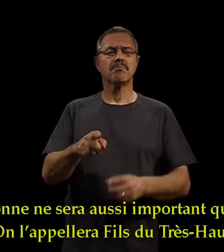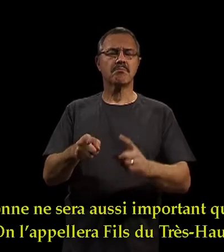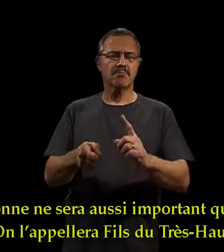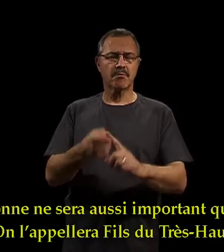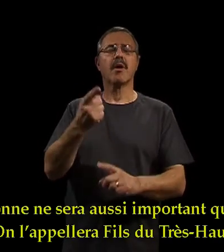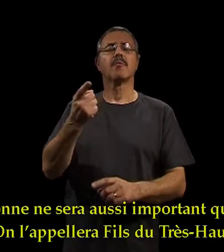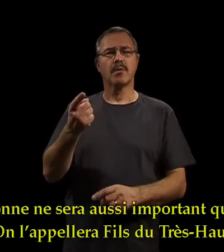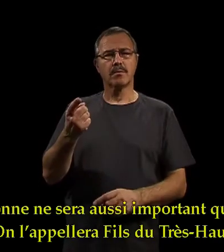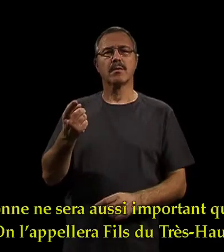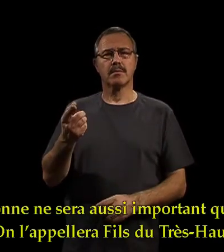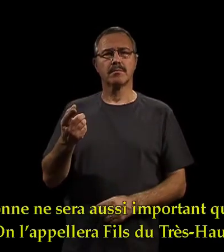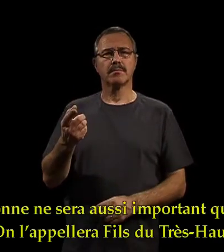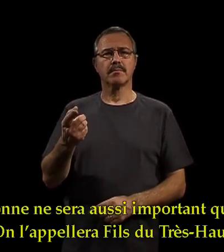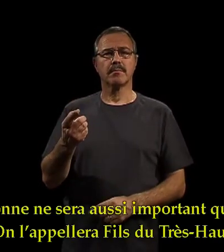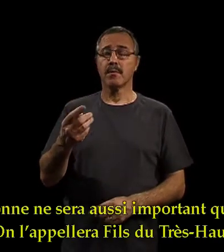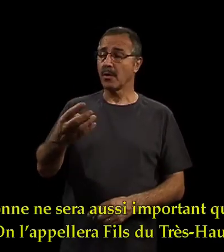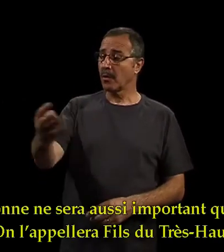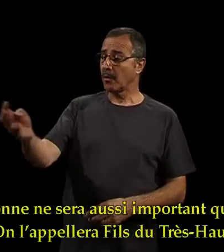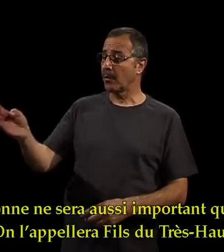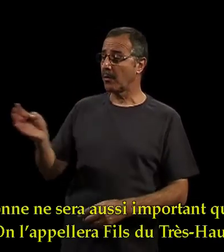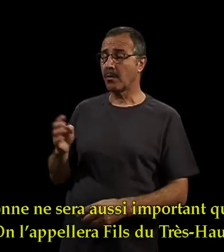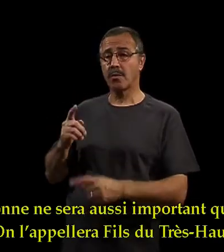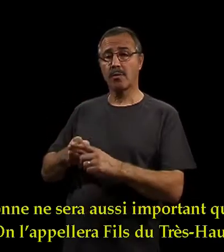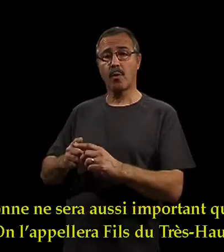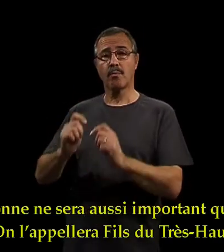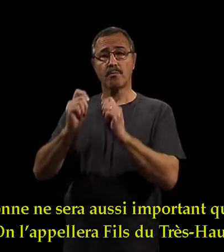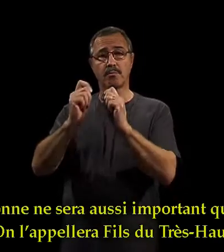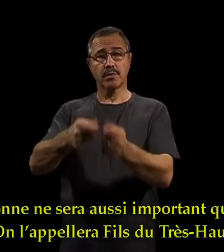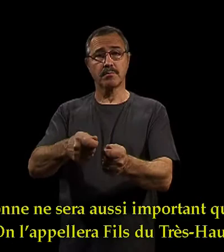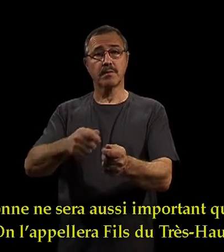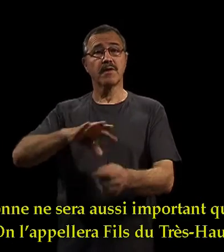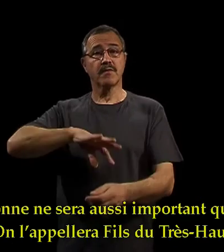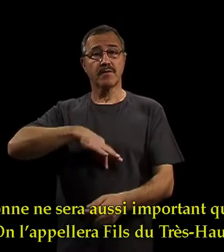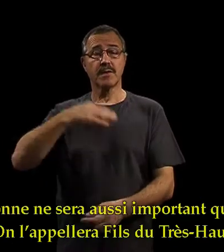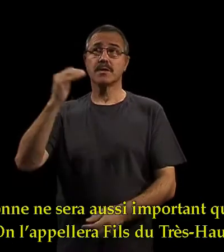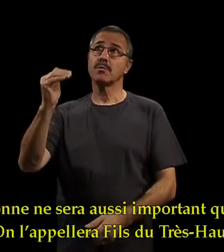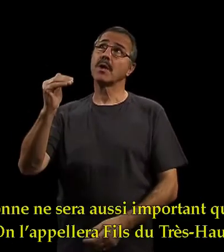Personne ne sera aussi important que lui. On l'appellera Fils du Très-Haut.